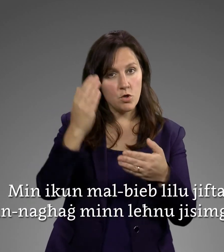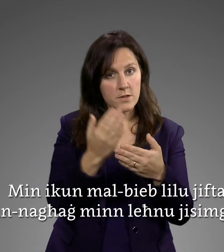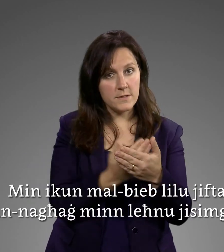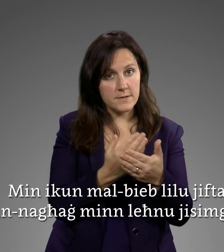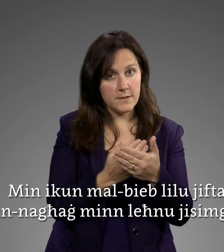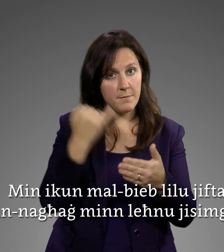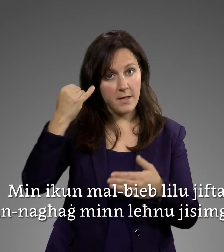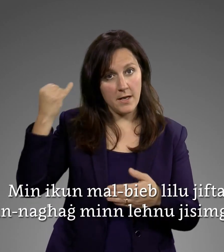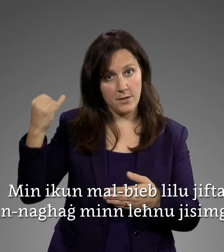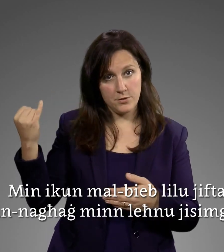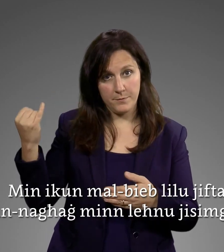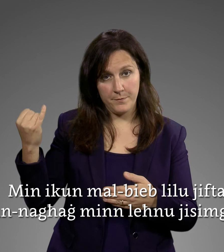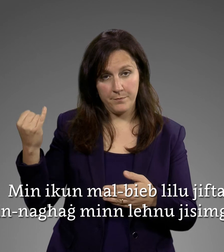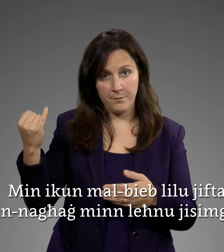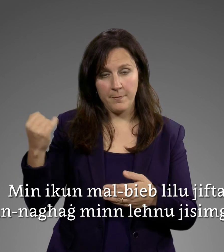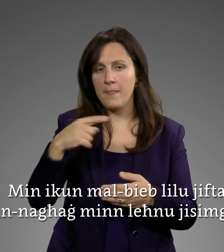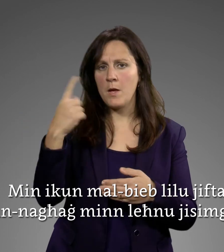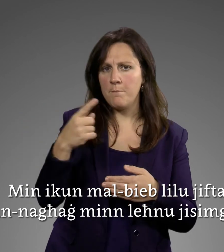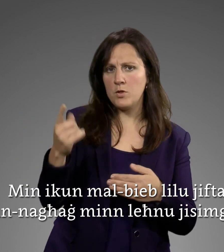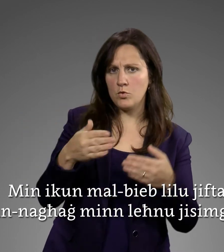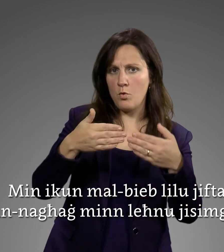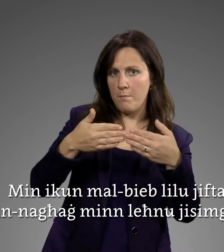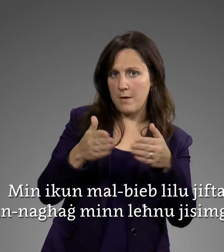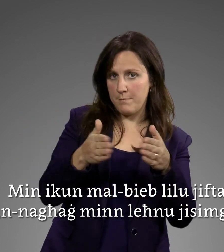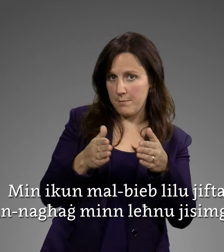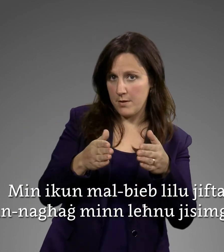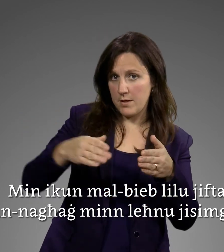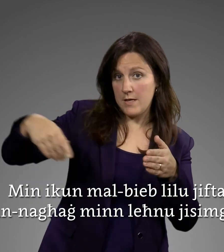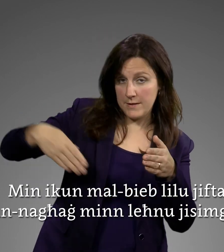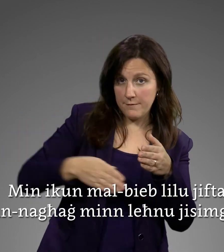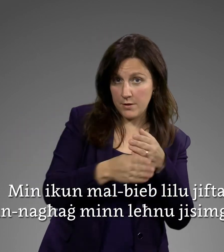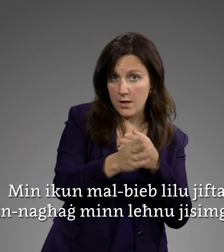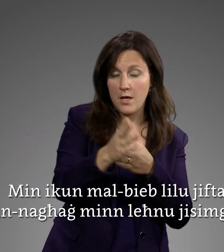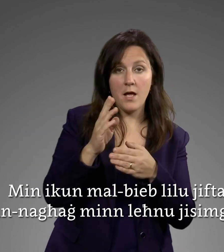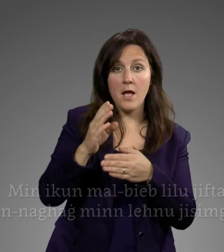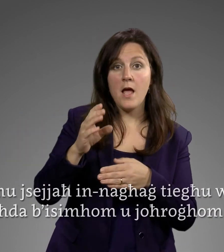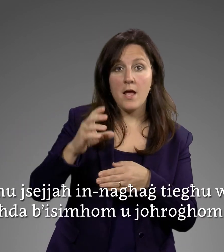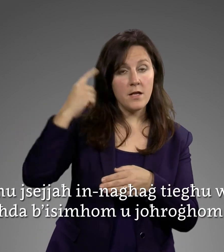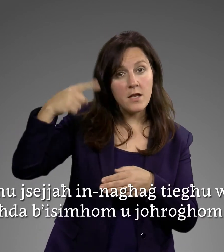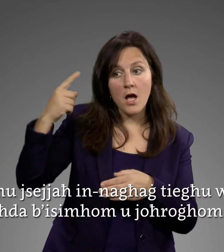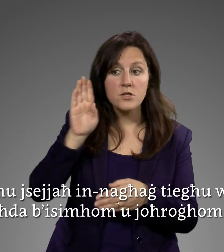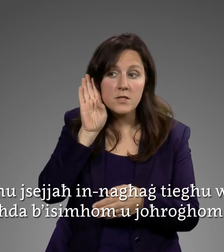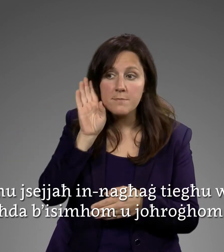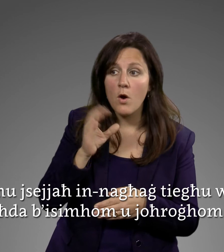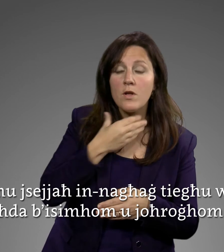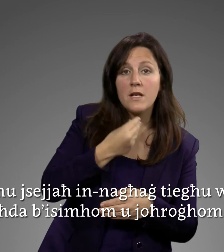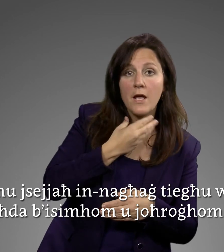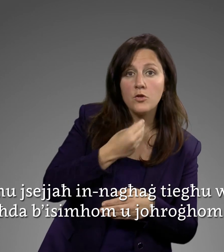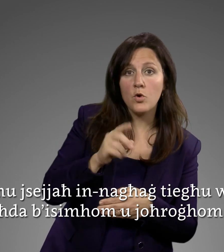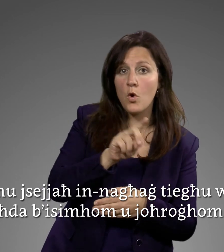Min ikun mal-bieb lilu jiftaħ, in-ngħaġ minn leħnu jisimgħu. U jsejjaħ in-ngħaġ tiegħu